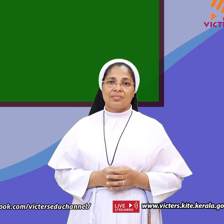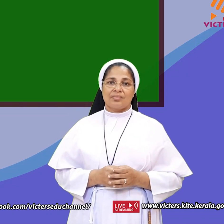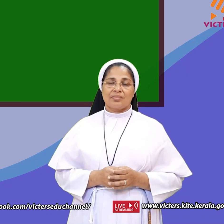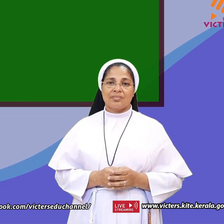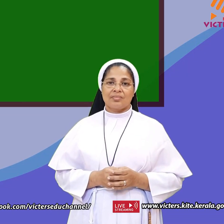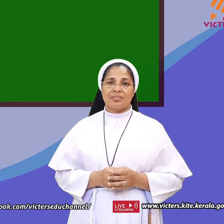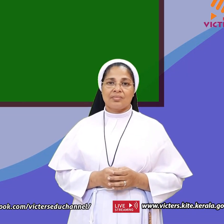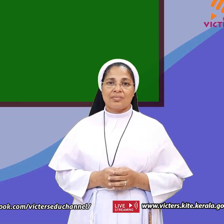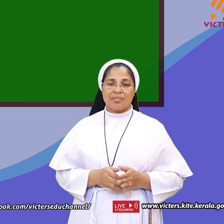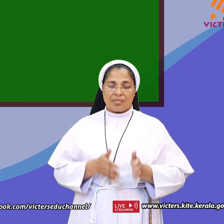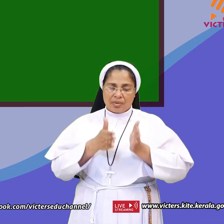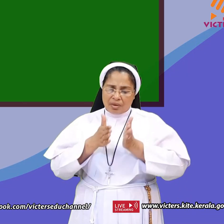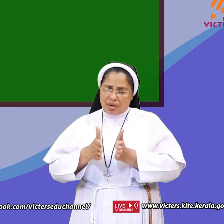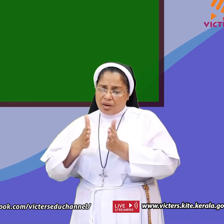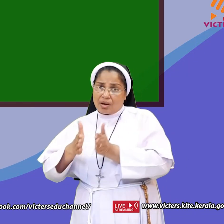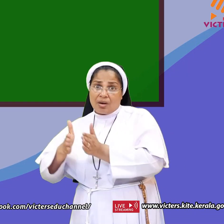ഘടകപദങ്ങളാക്കുന്നതിന് ധാരാളം ഉദാഹരണങ്ങളുണ്ട്.